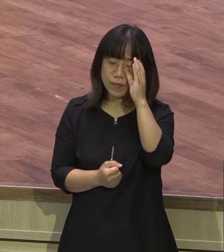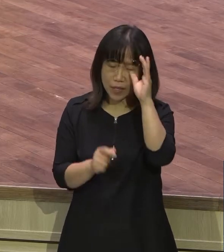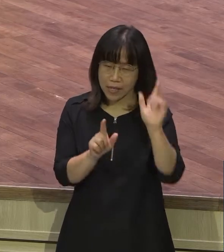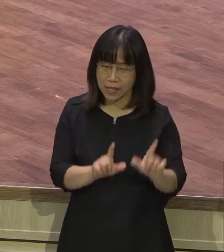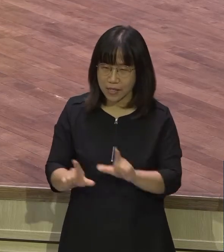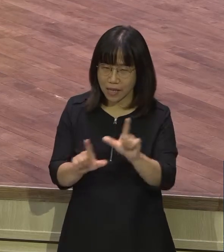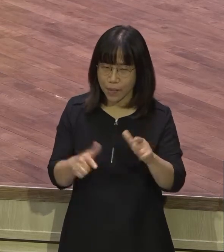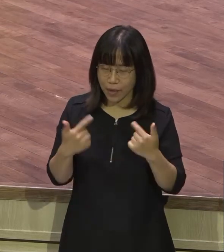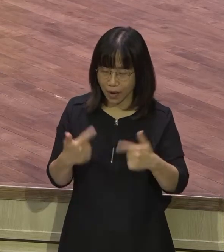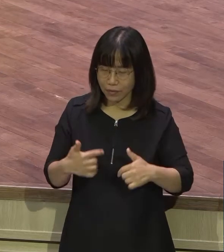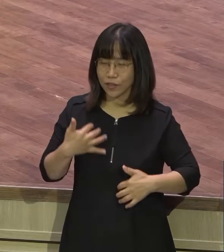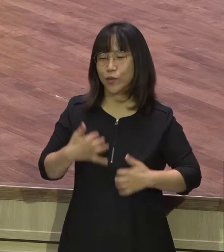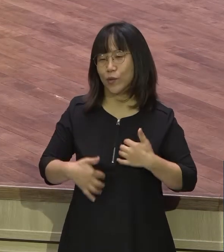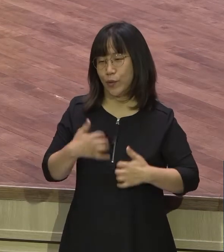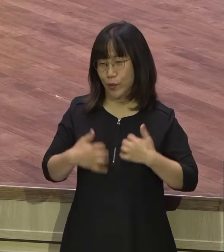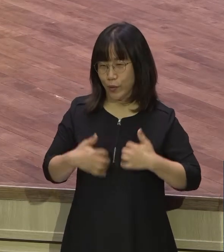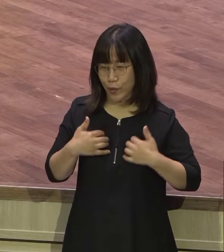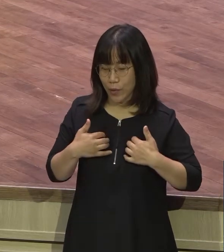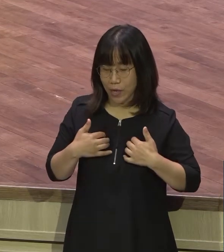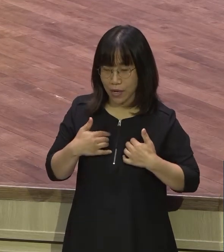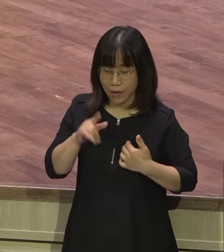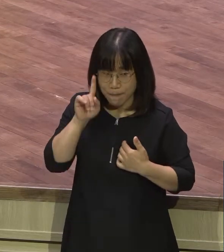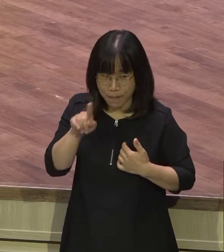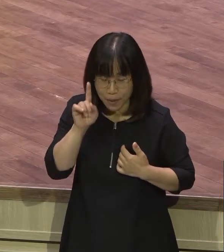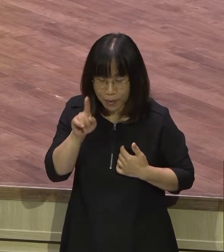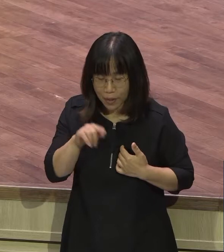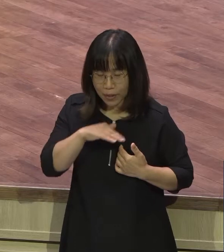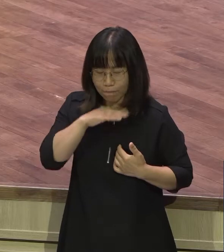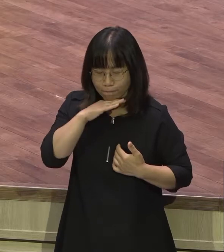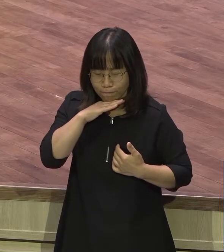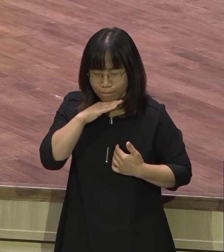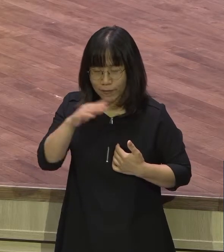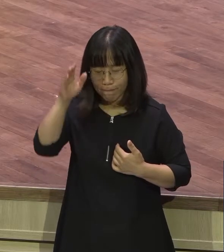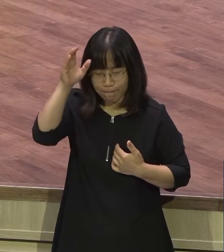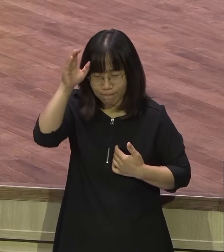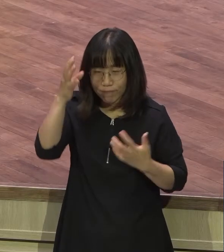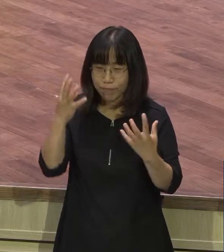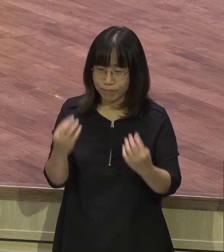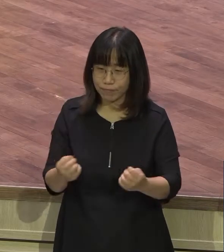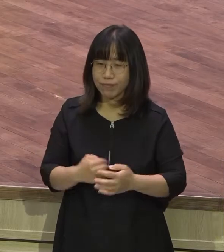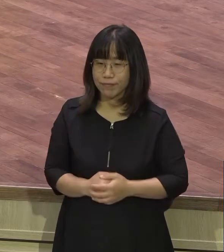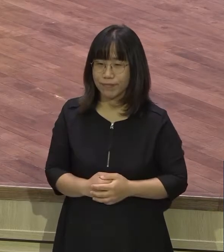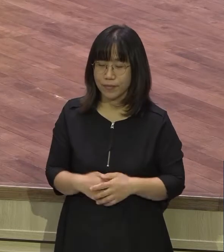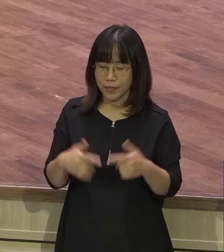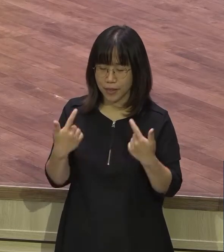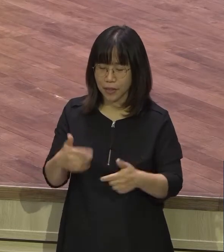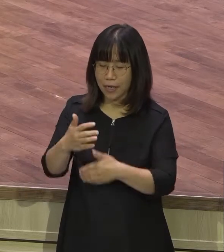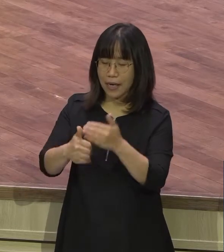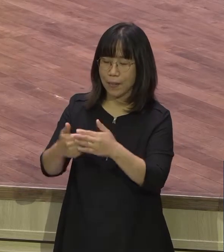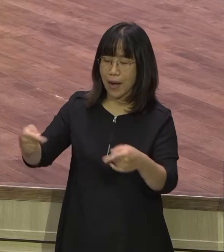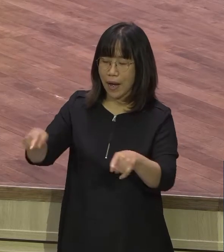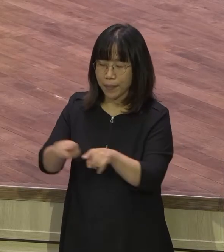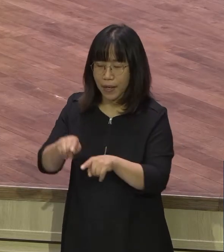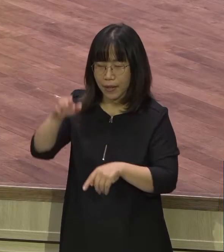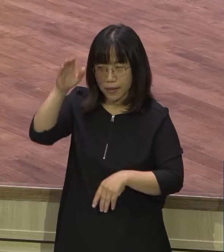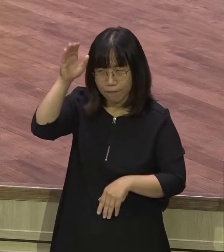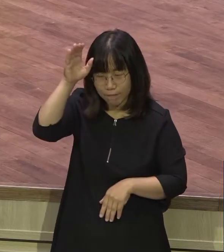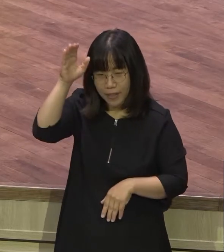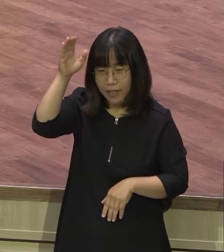매일매일이 새로워 매일매일 기대가 돼 아멘 날 하나님 앞에 기대 속에